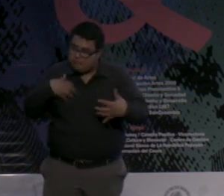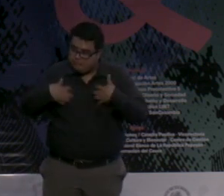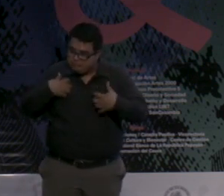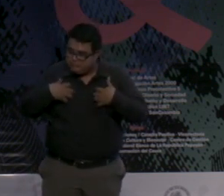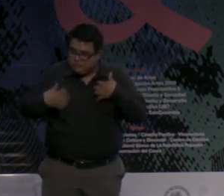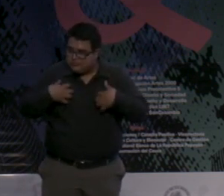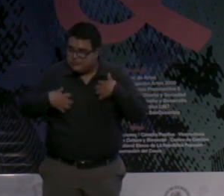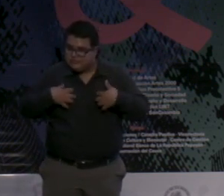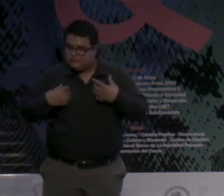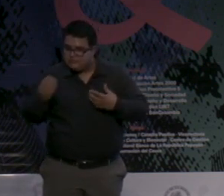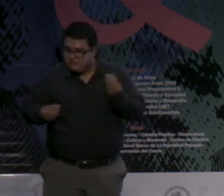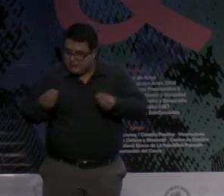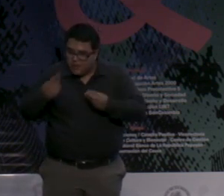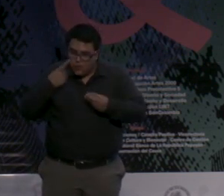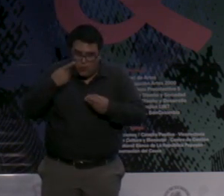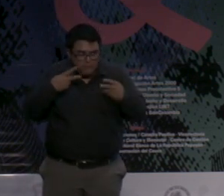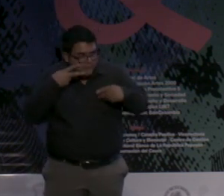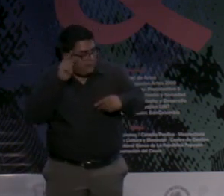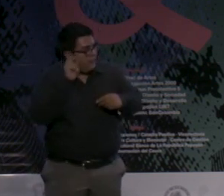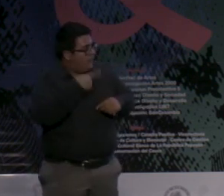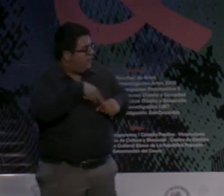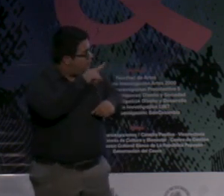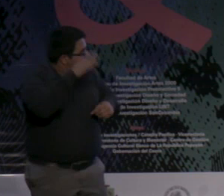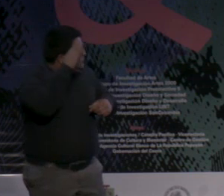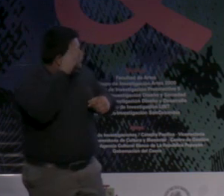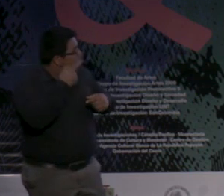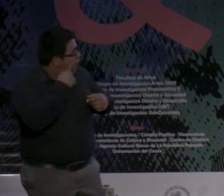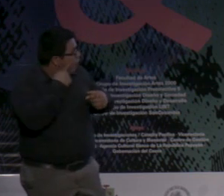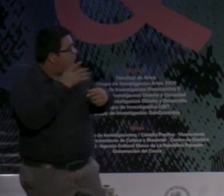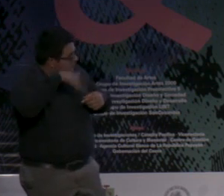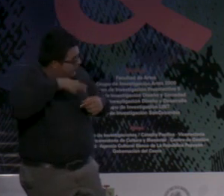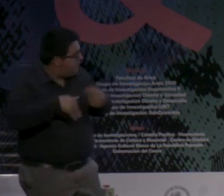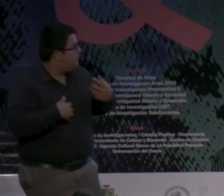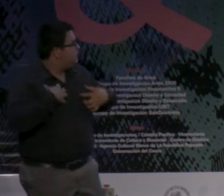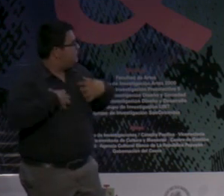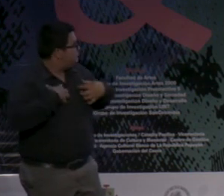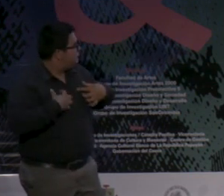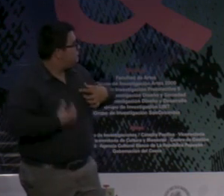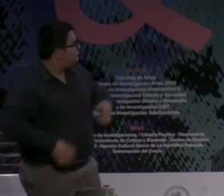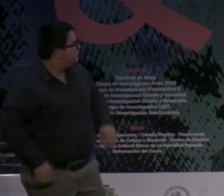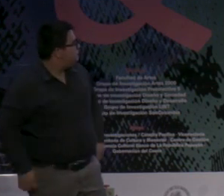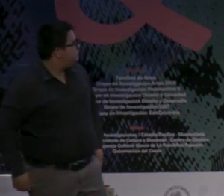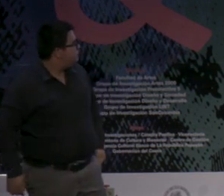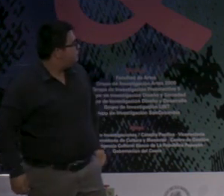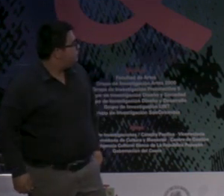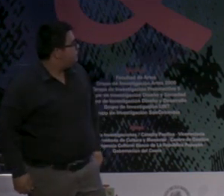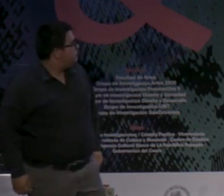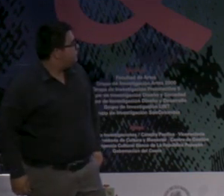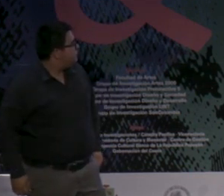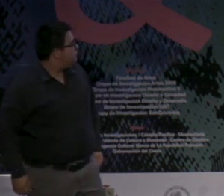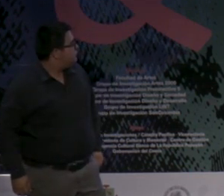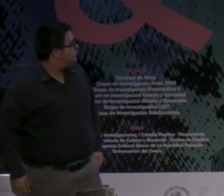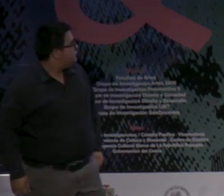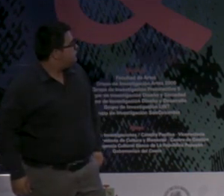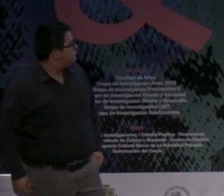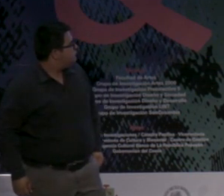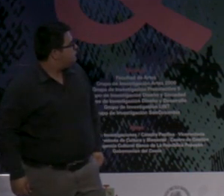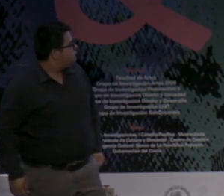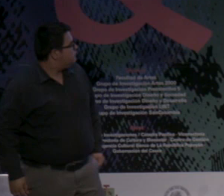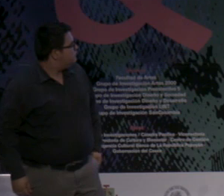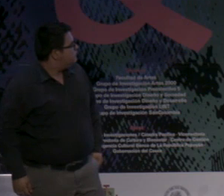Uno que venga por esta lado donde viene, que mi papá viene caminando. Padrino, dígales que alguno tendrá que venir. ¿Y llegaron